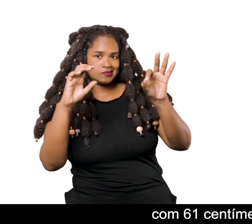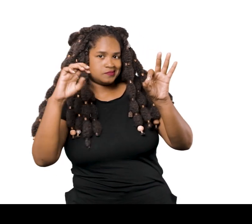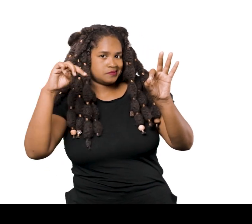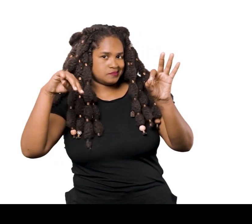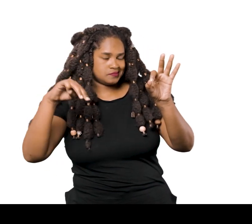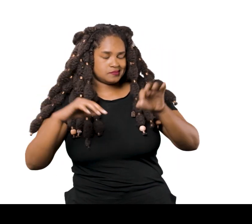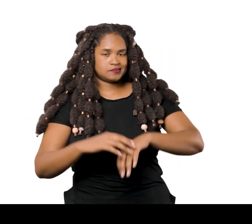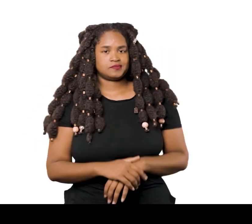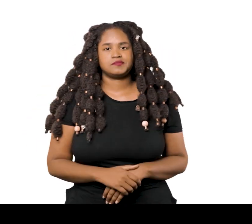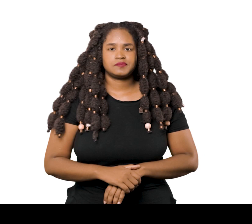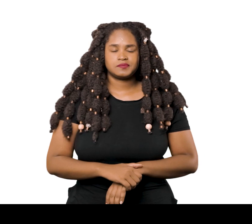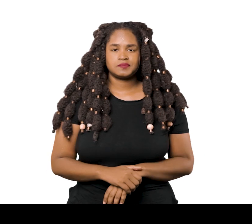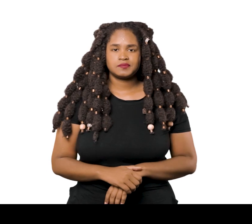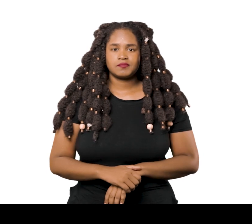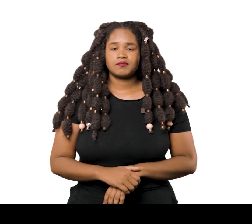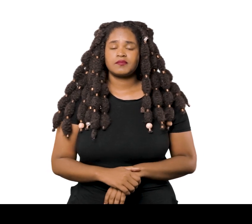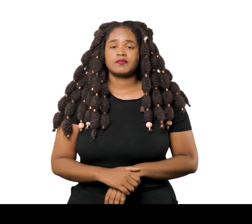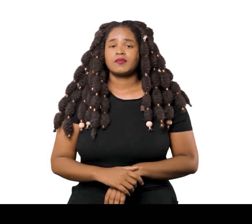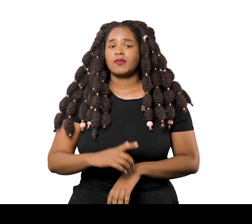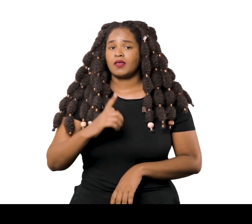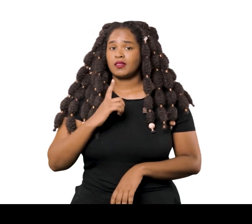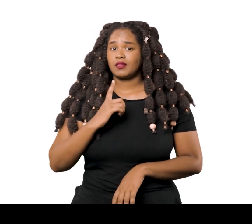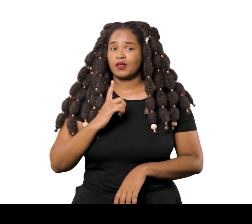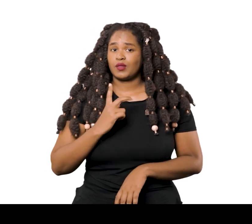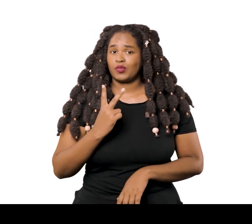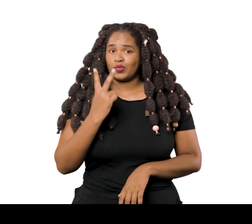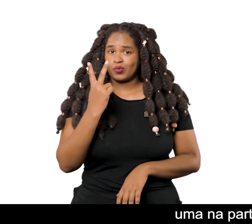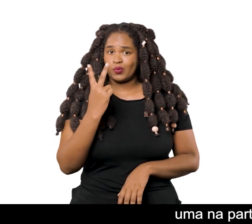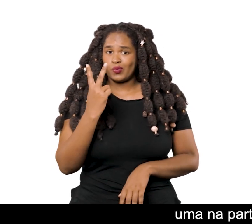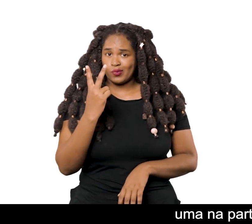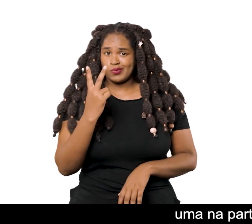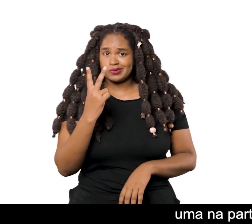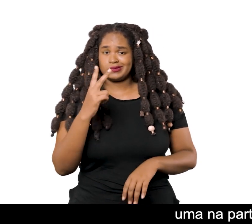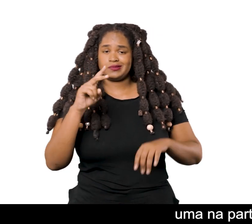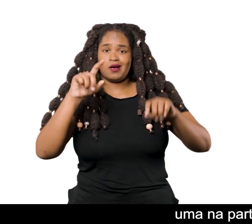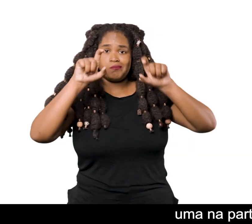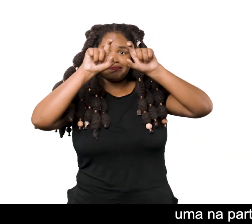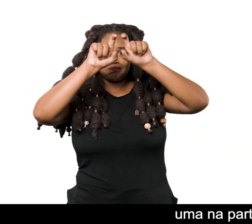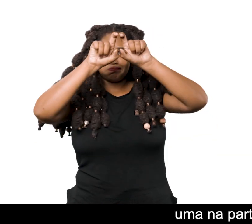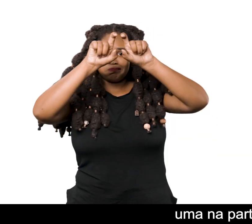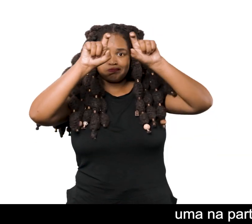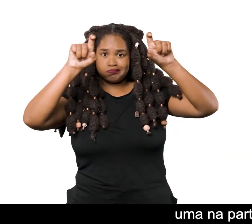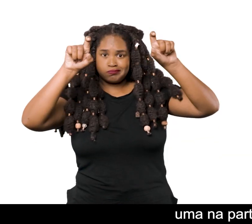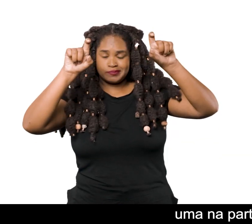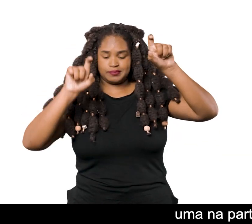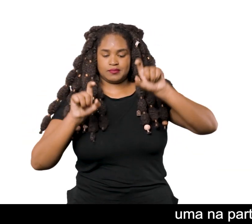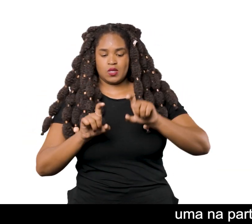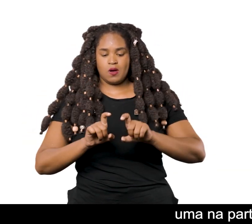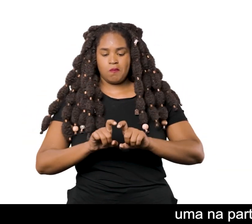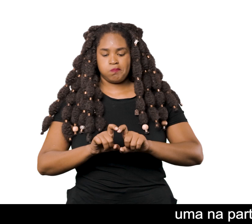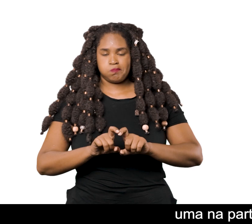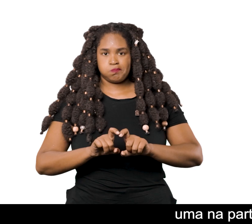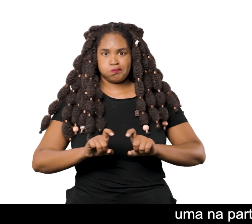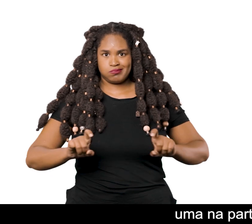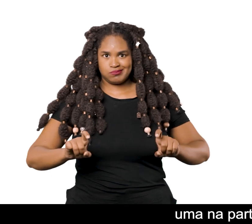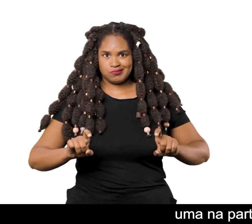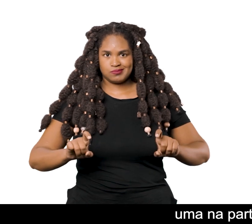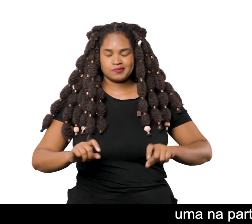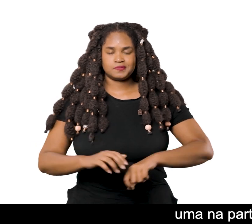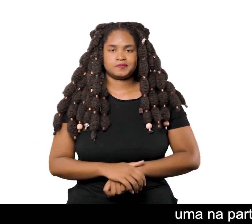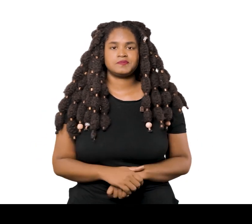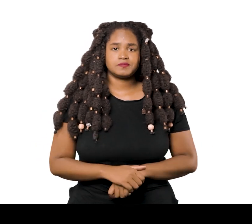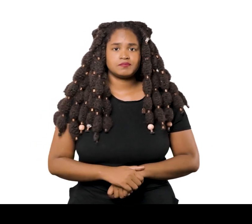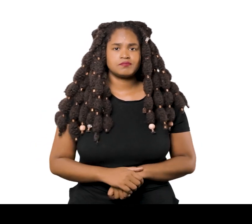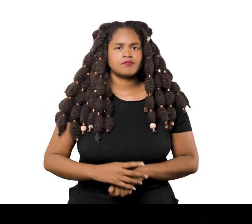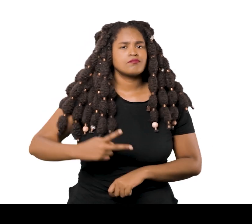largura. Ela possui duas bordas, uma na parte superior e outra na parte